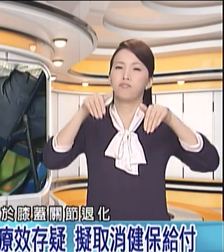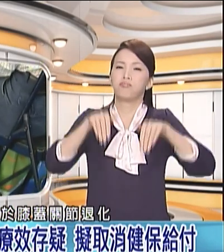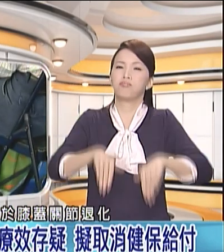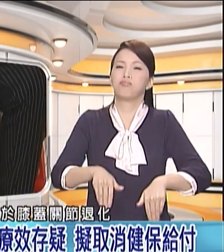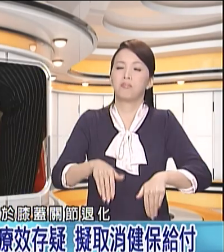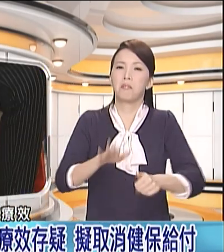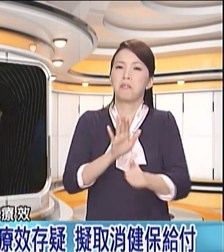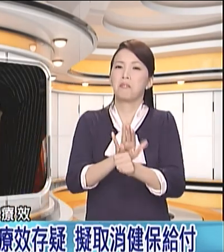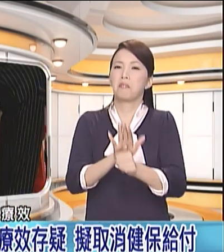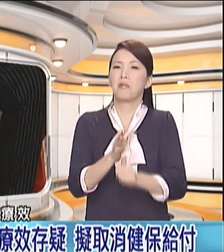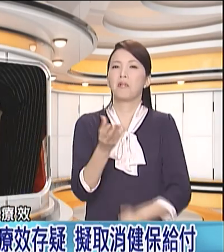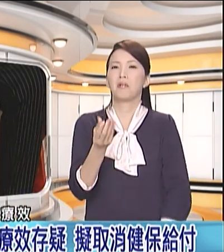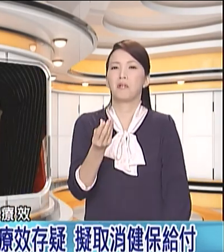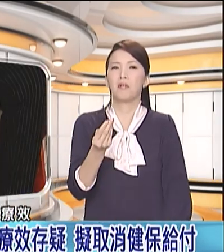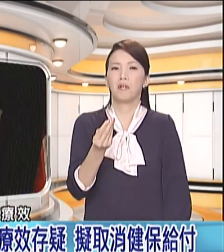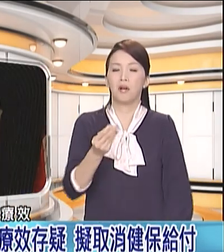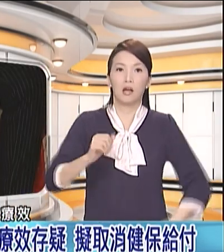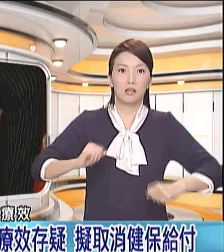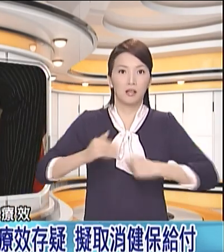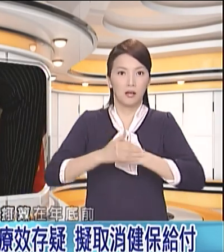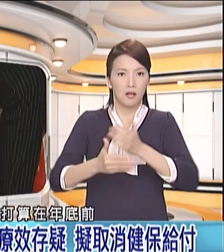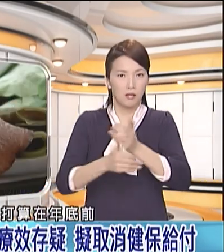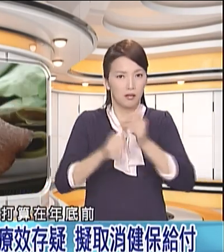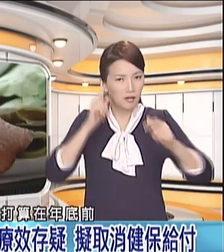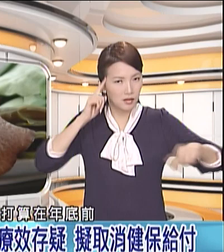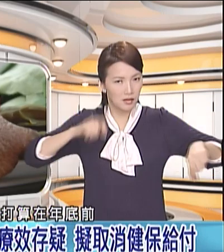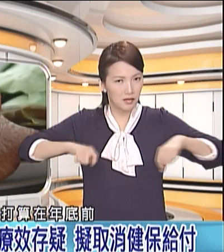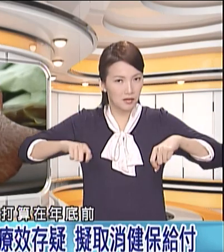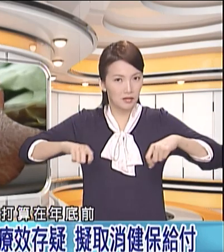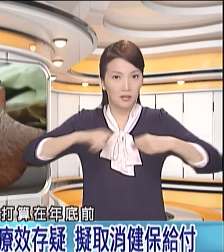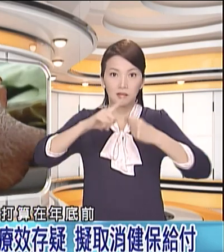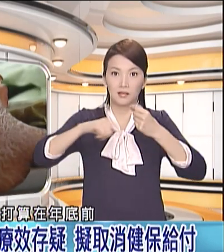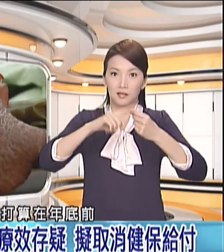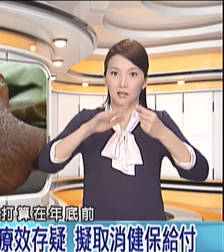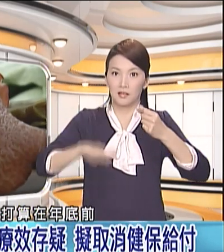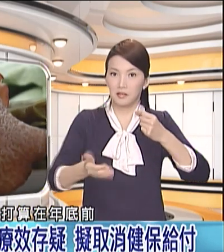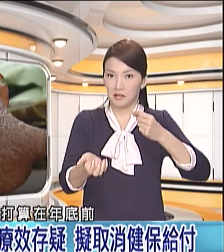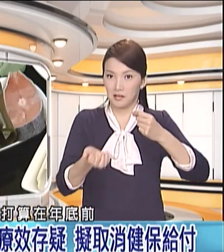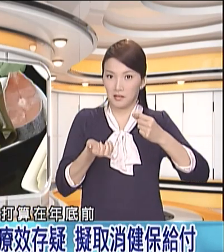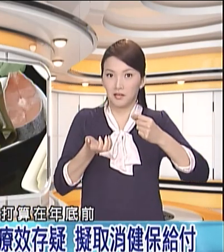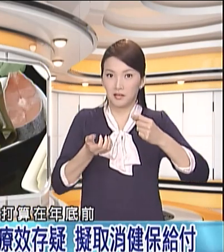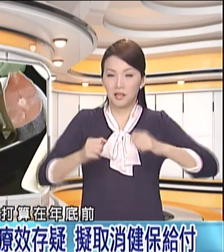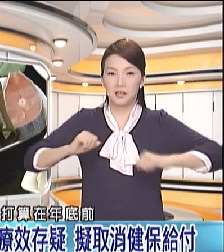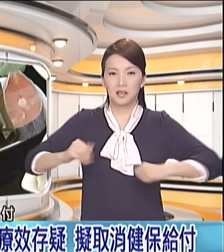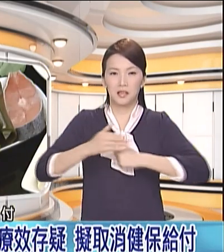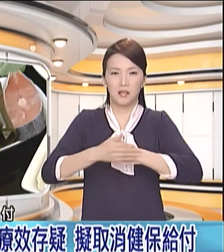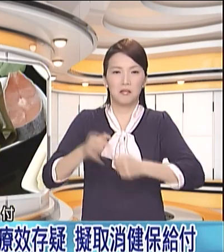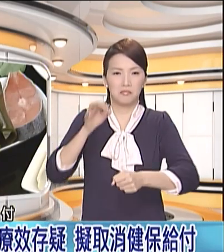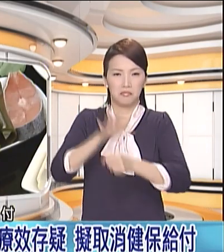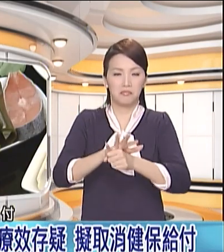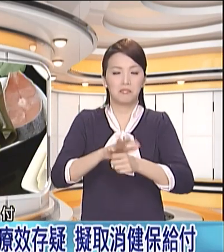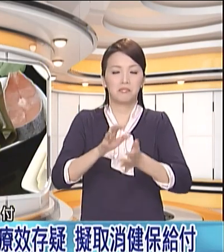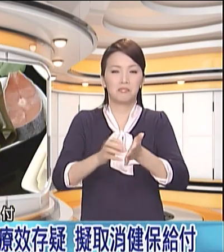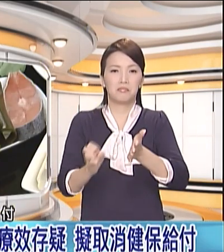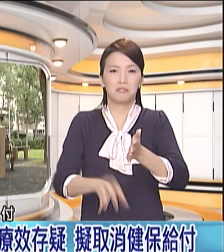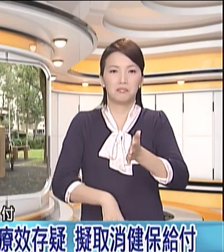并没有具体疗效，因此健保署打算在年底之前取消健保给付。